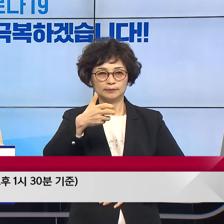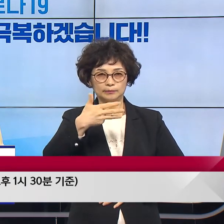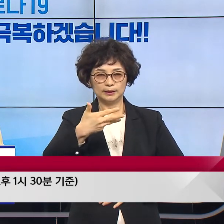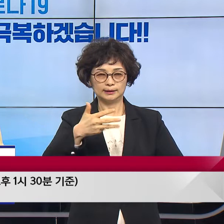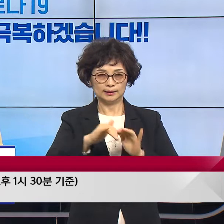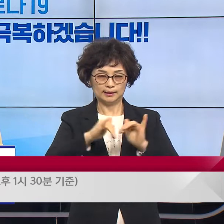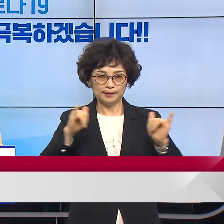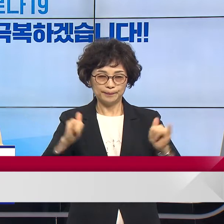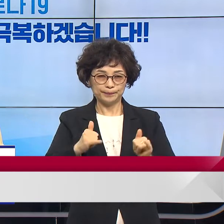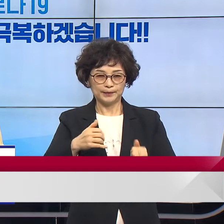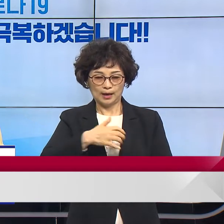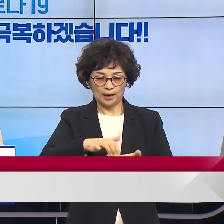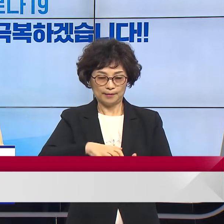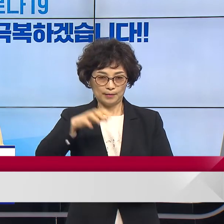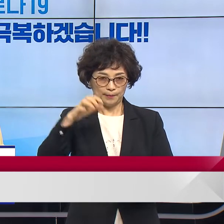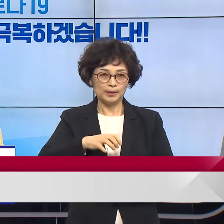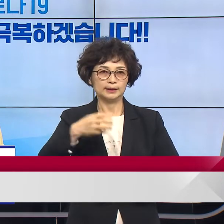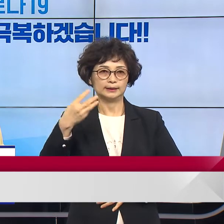3,478명, 합계